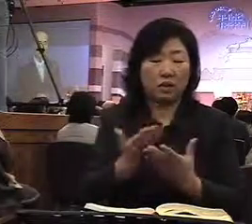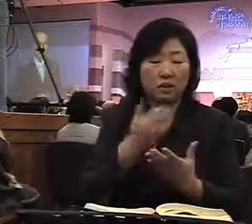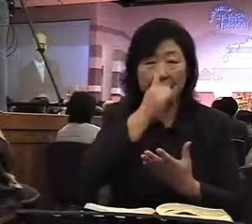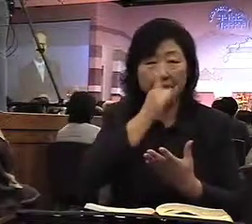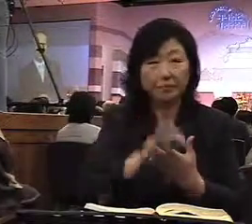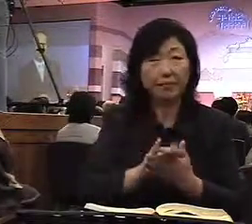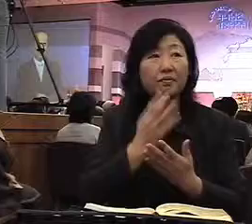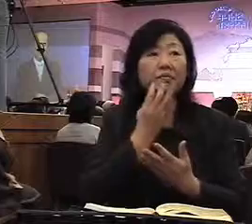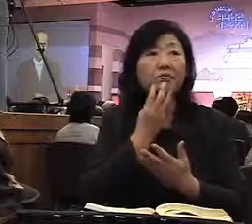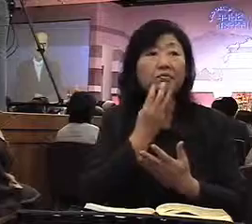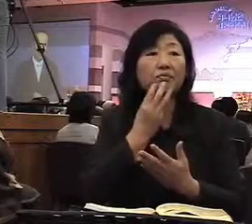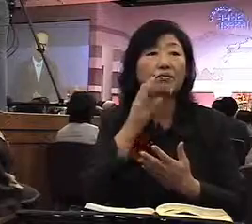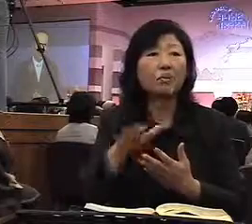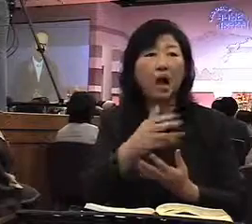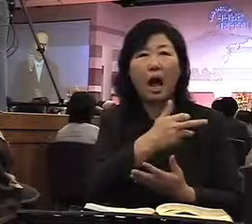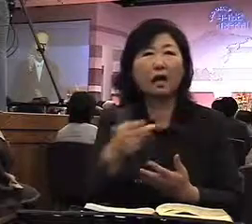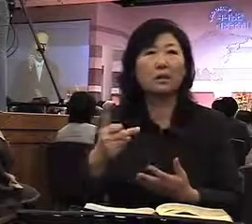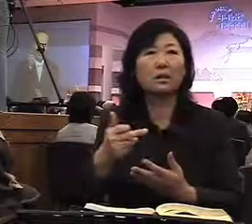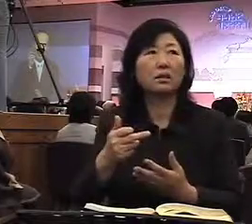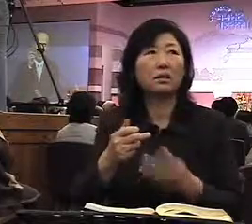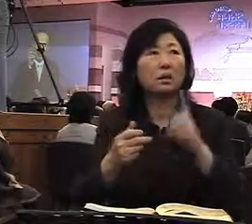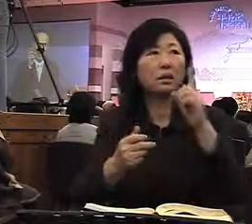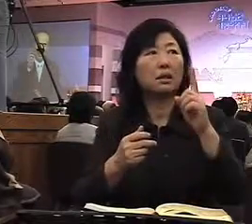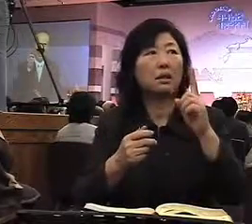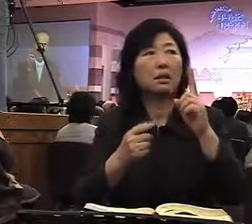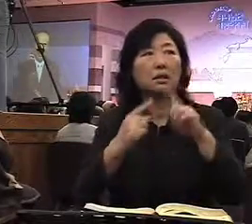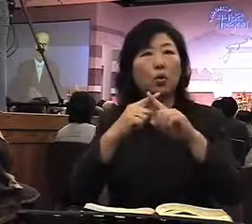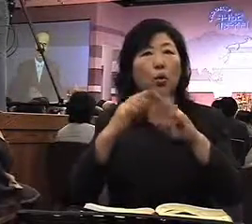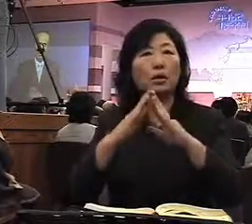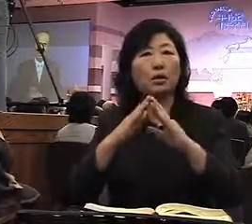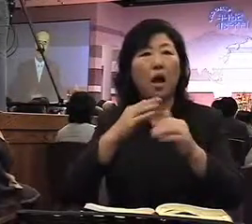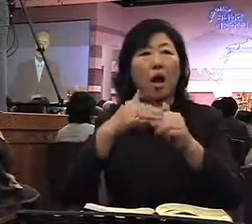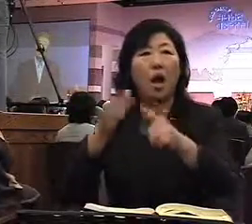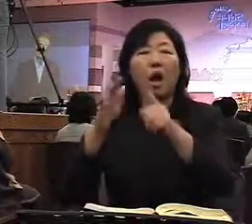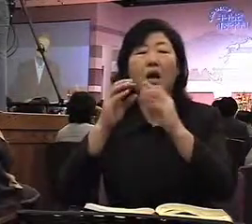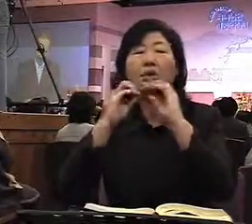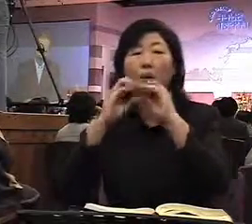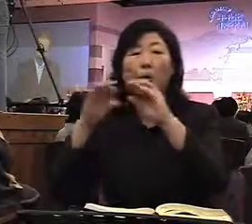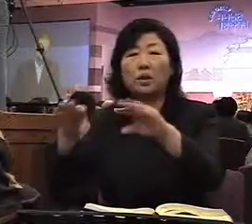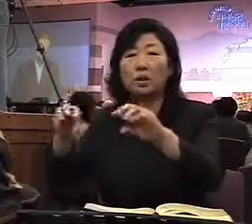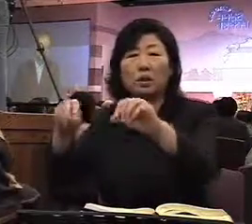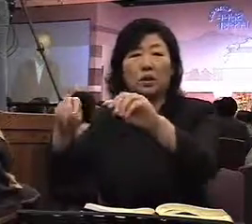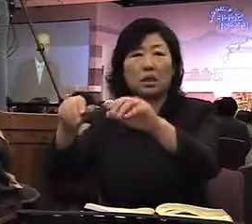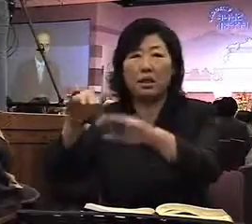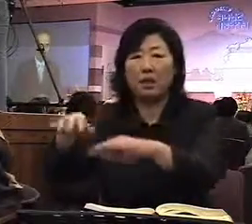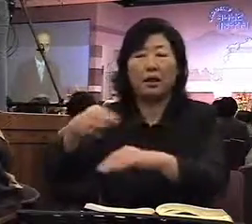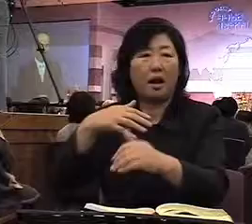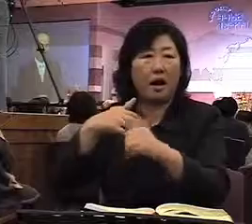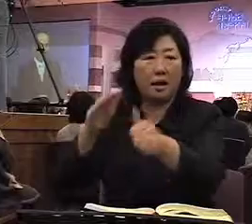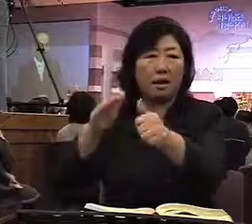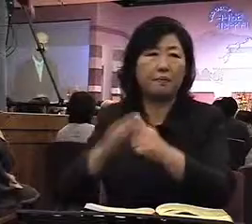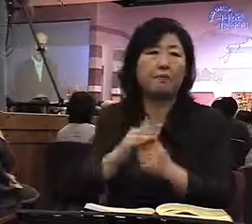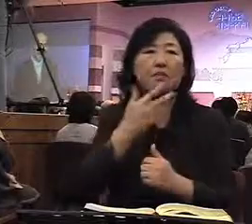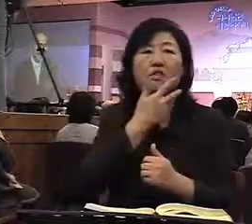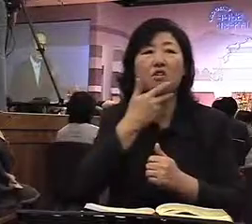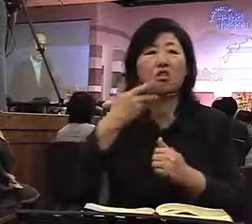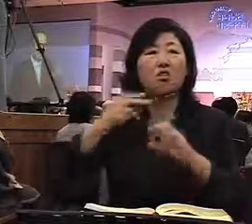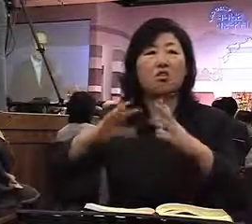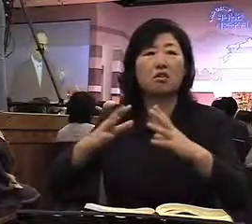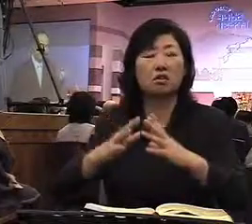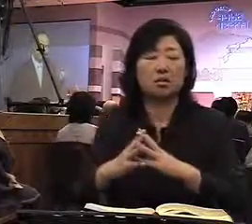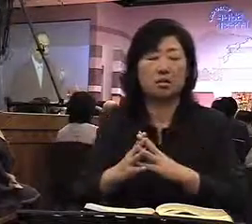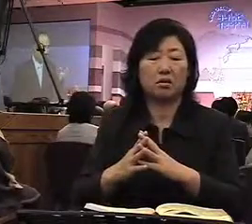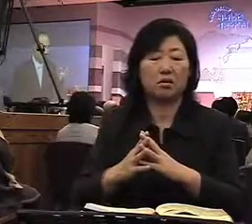저는 서울에서 아주 큰 교회의 한 교회에 파송을 받아서 선교지를 가게 됐습니다. 그리고 영국에서